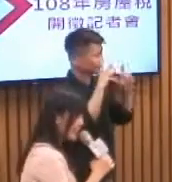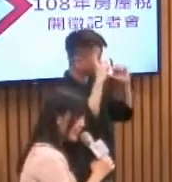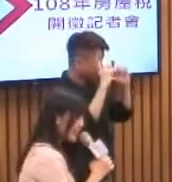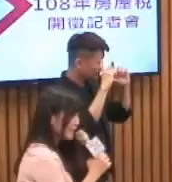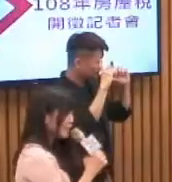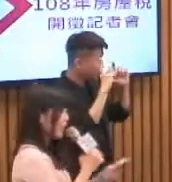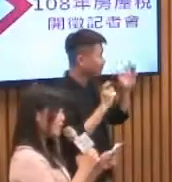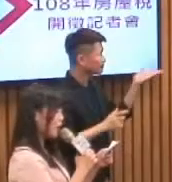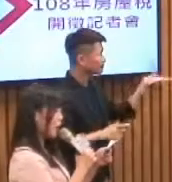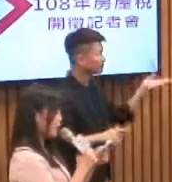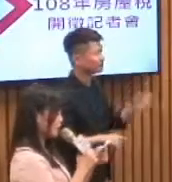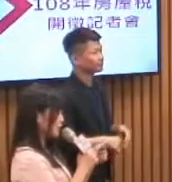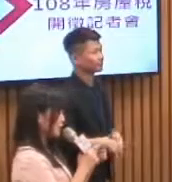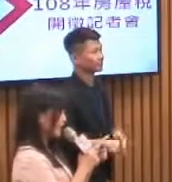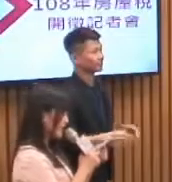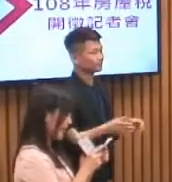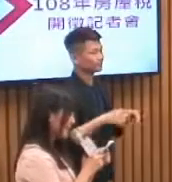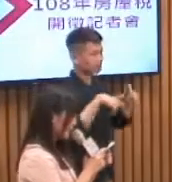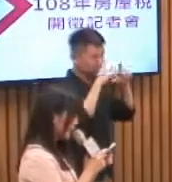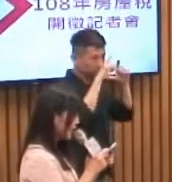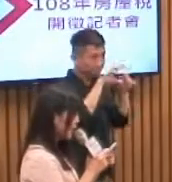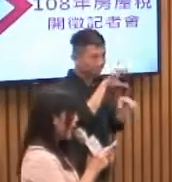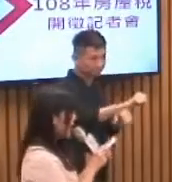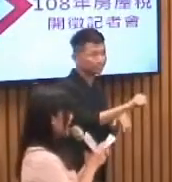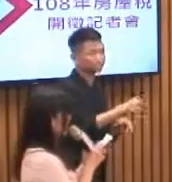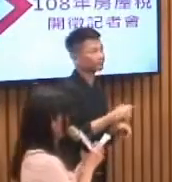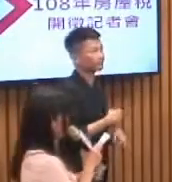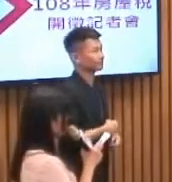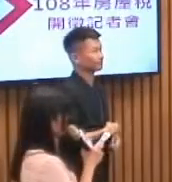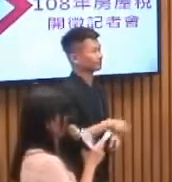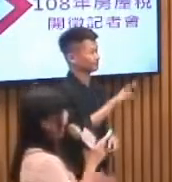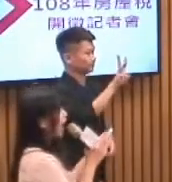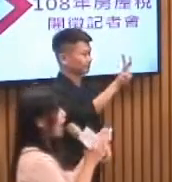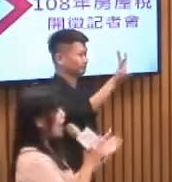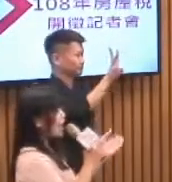摄影机、您的相机，让我们一同来捕捉精彩的时刻。